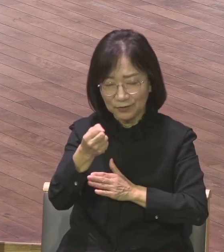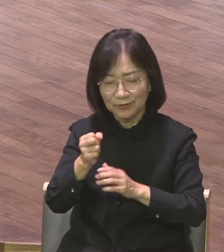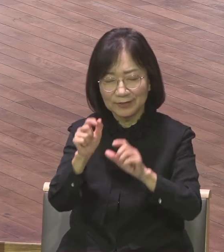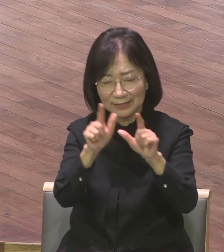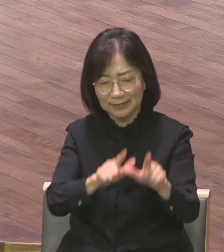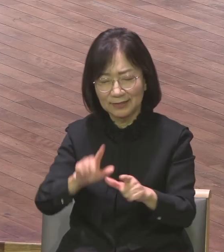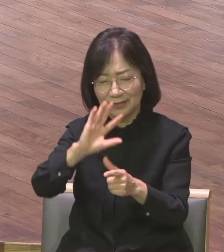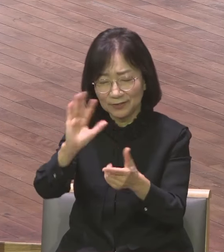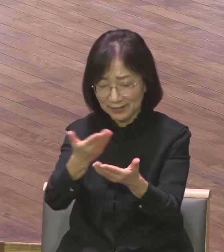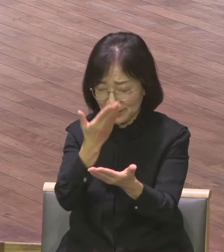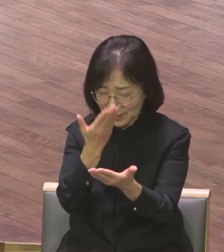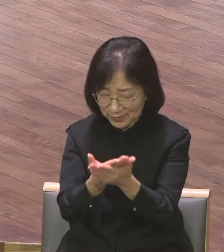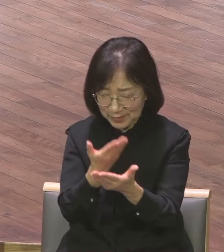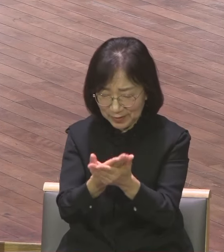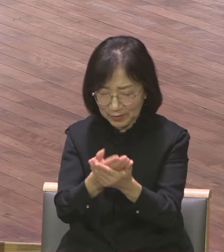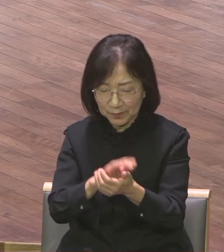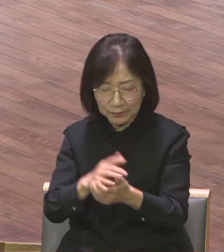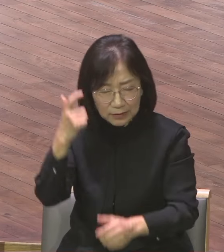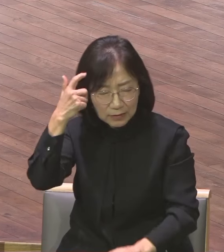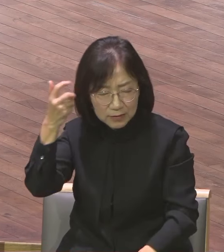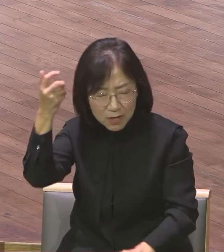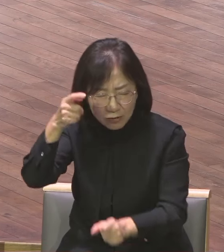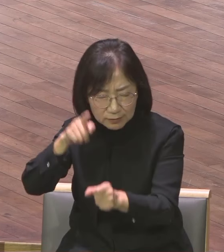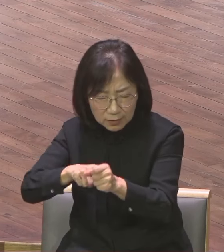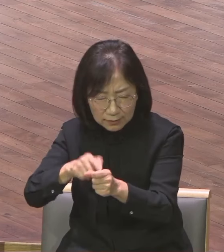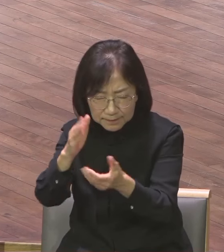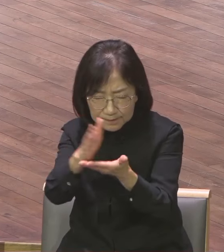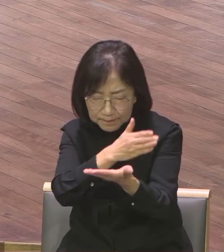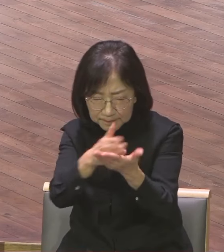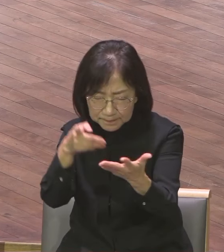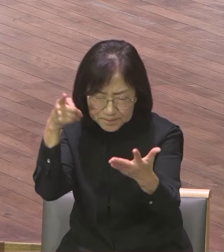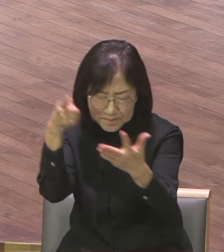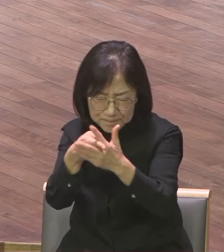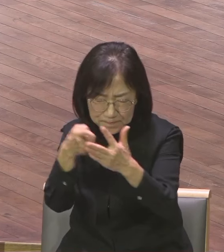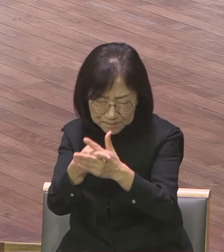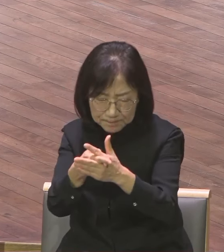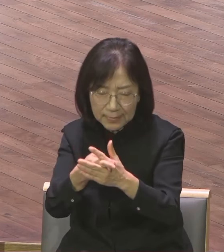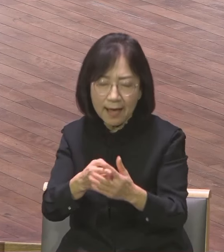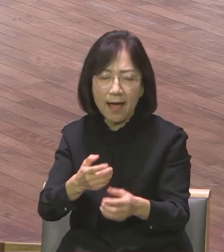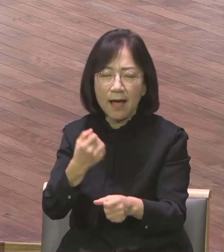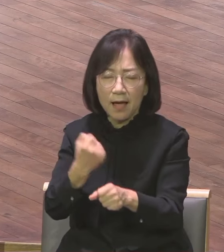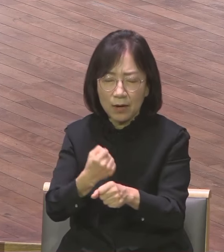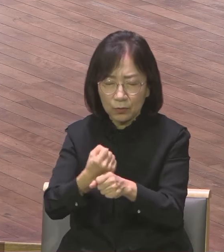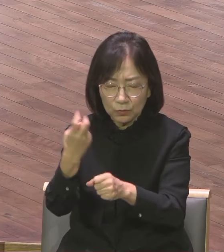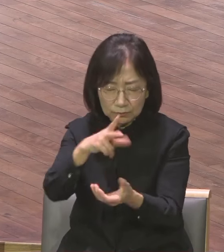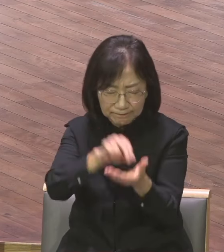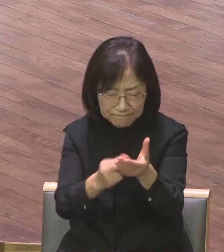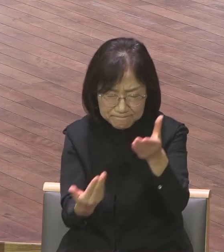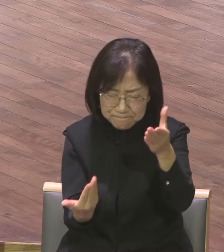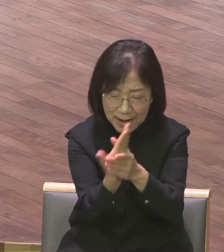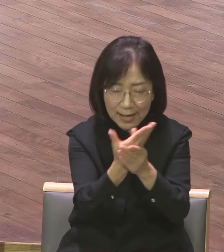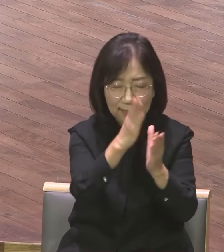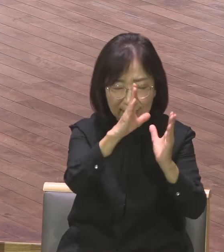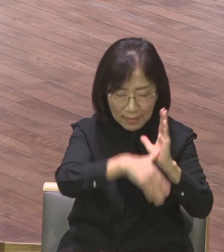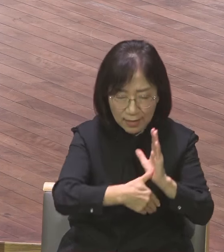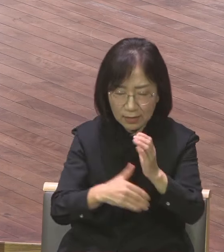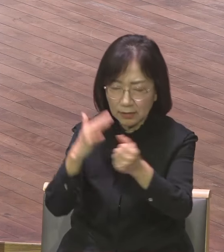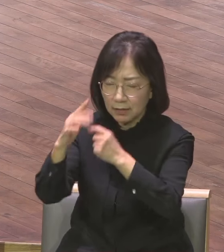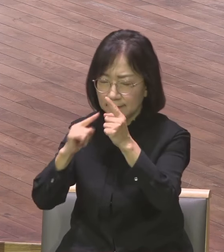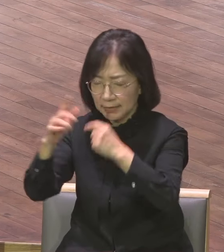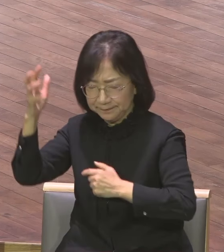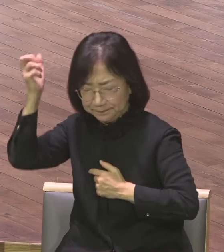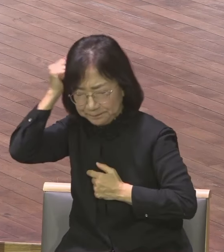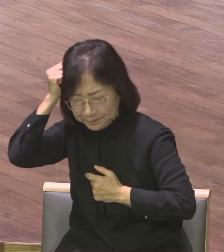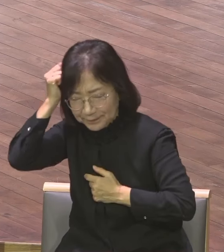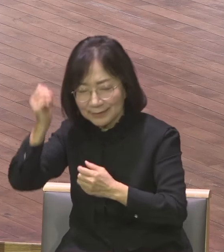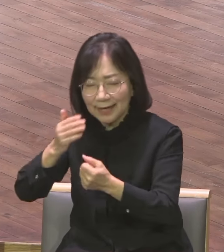도와주옵소서. 영적으로 분별할 줄 알며 문제의 사건 왔을 때 내 하나님 앞에서 지금 말씀 잡고 하나님의